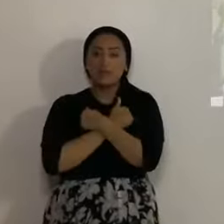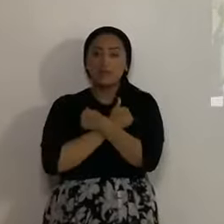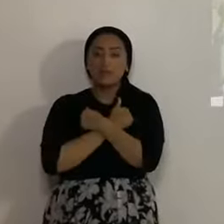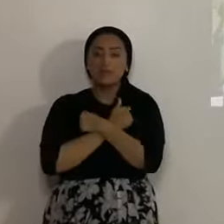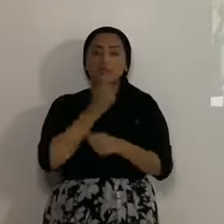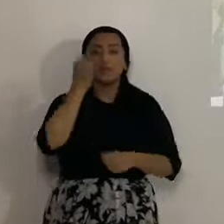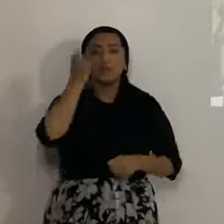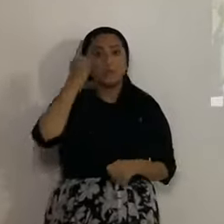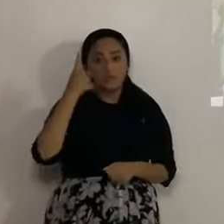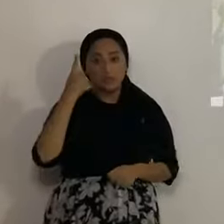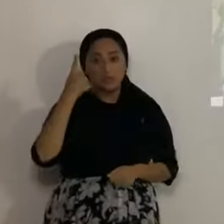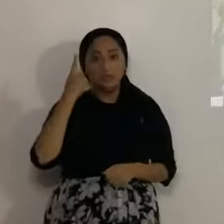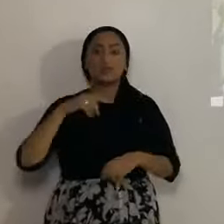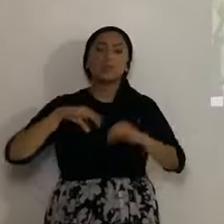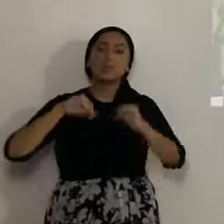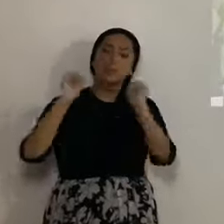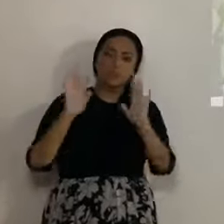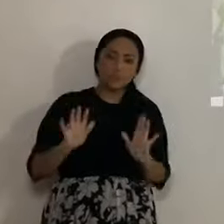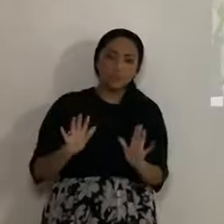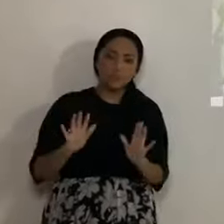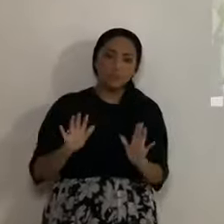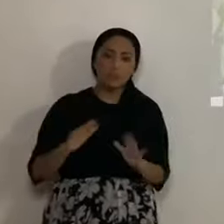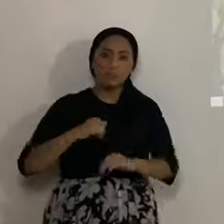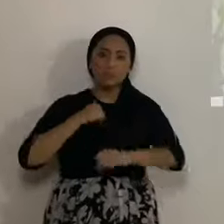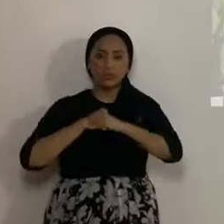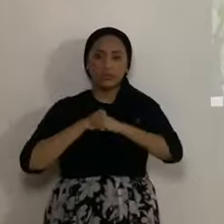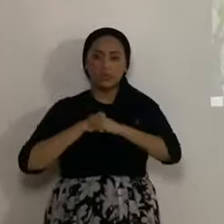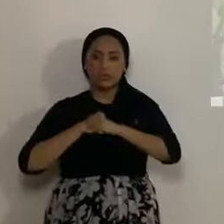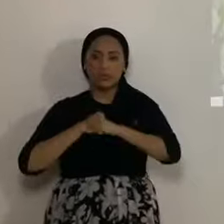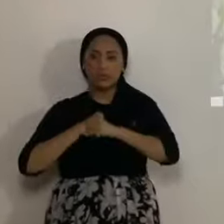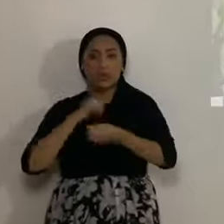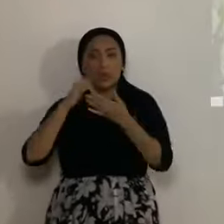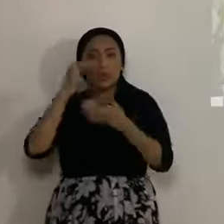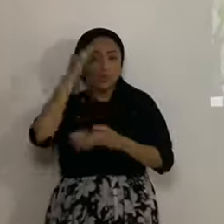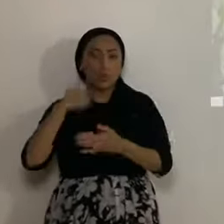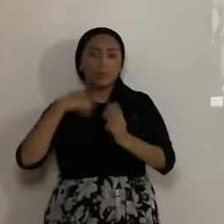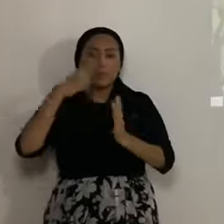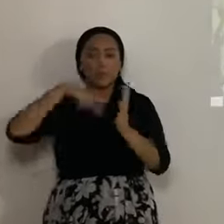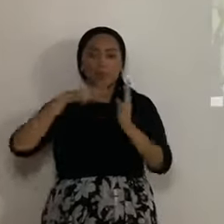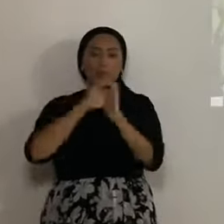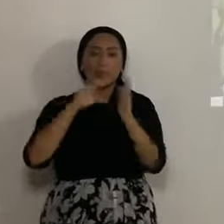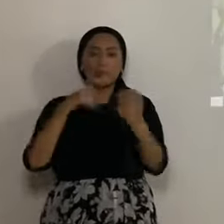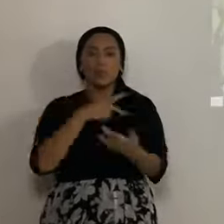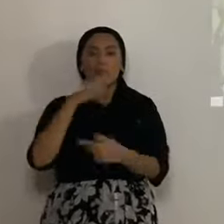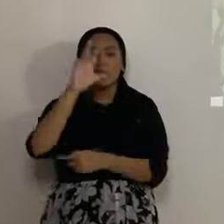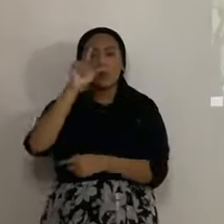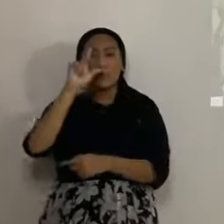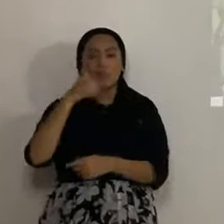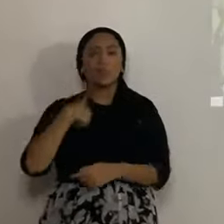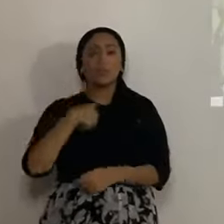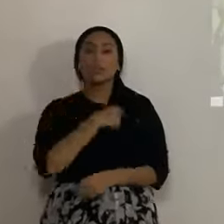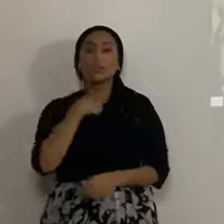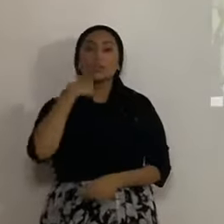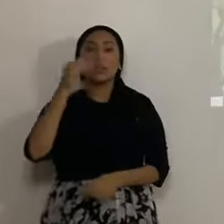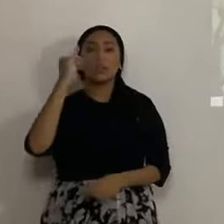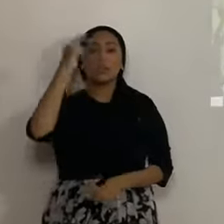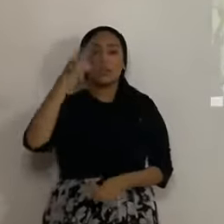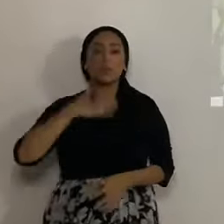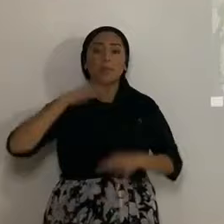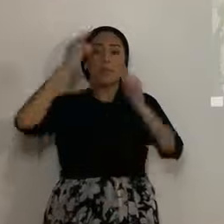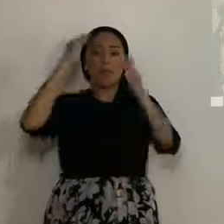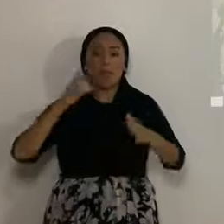comprensión, es bendición, es seguridad. Por eso leemos, por ejemplo, el Salmo 23, si lo decimos, Yahweh es mi pastor,